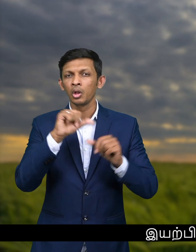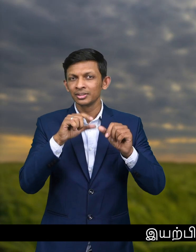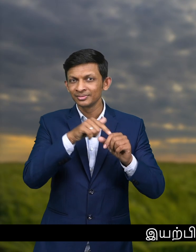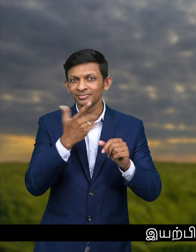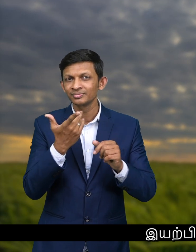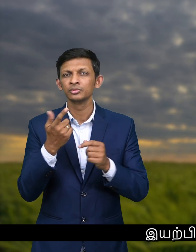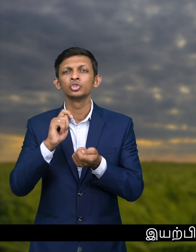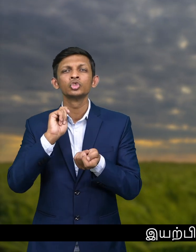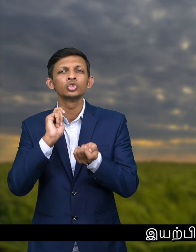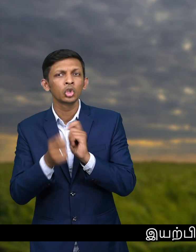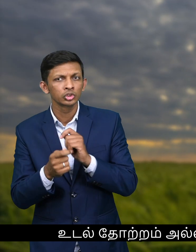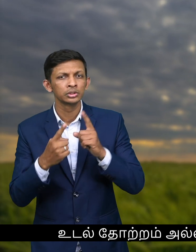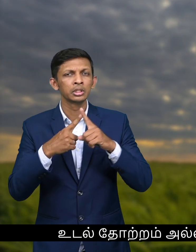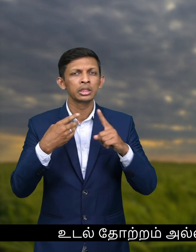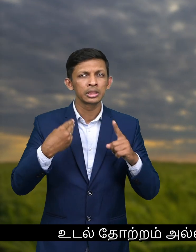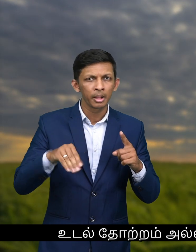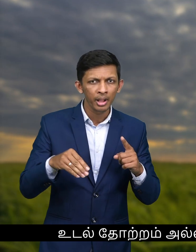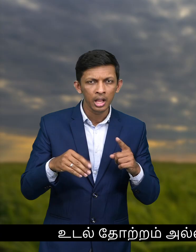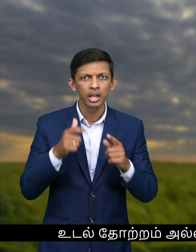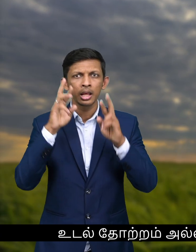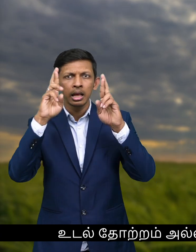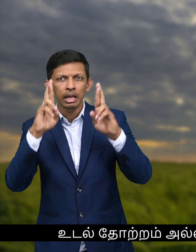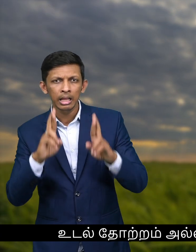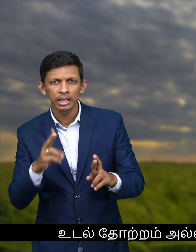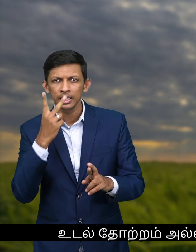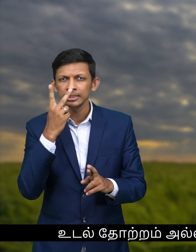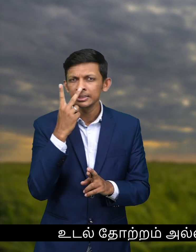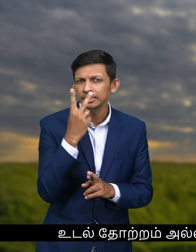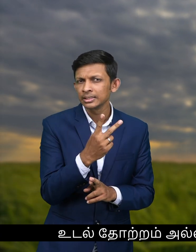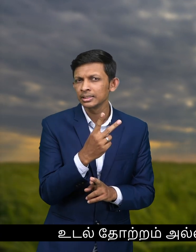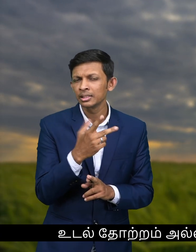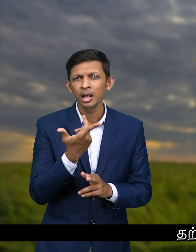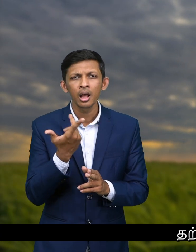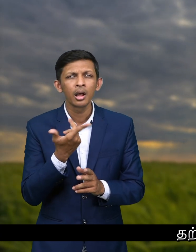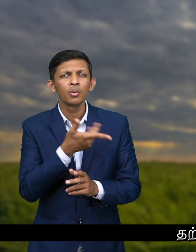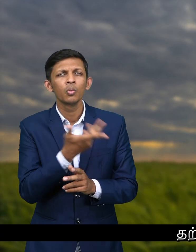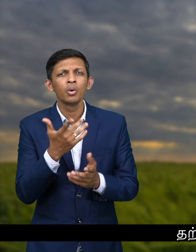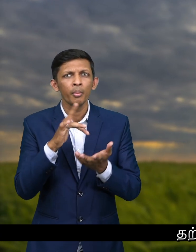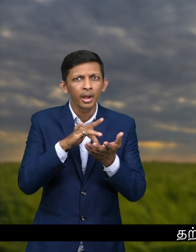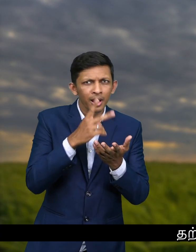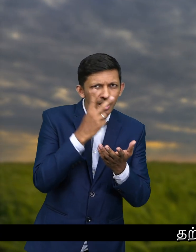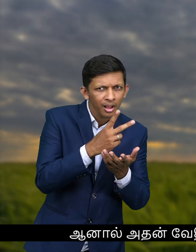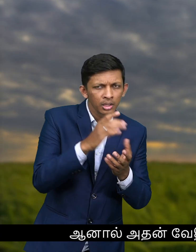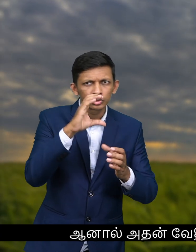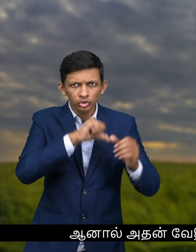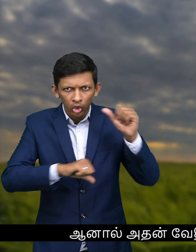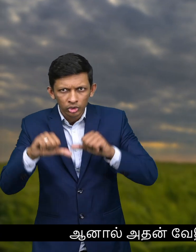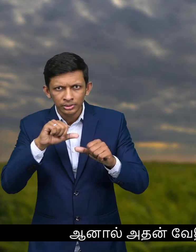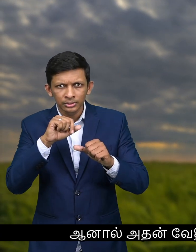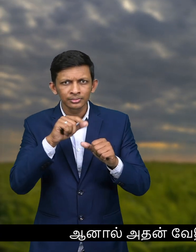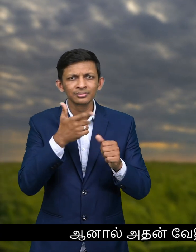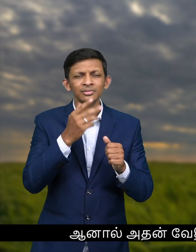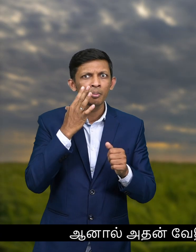இயற்பியல் மாற்றங்கள் என்பது உடல் தோற்றம் அல்லது நிலை மாற்றத்தை விளைவிக்கும் தற்காலிக மாற்றங்கள், ஆனால்